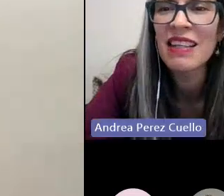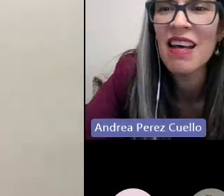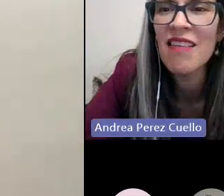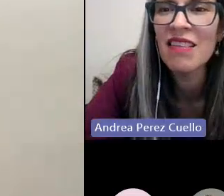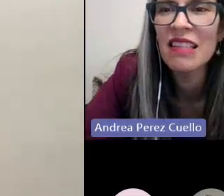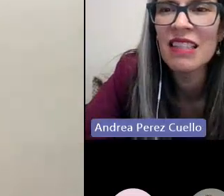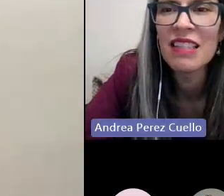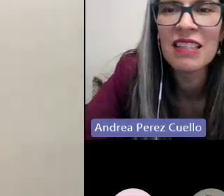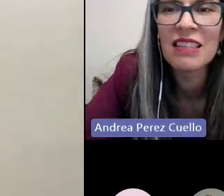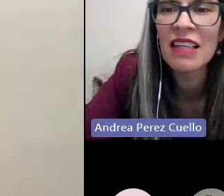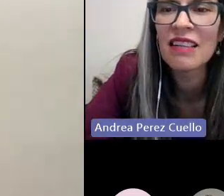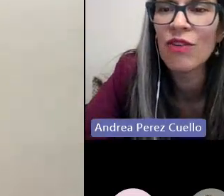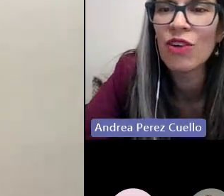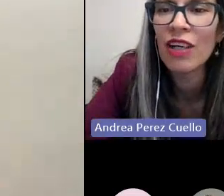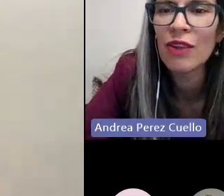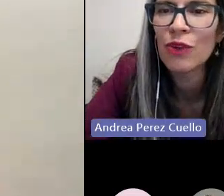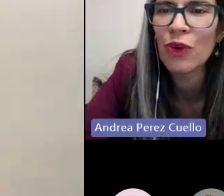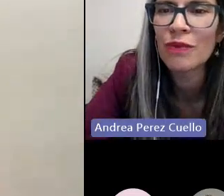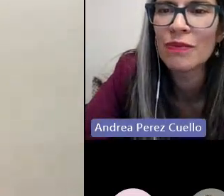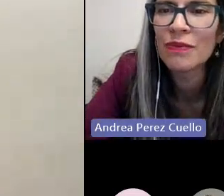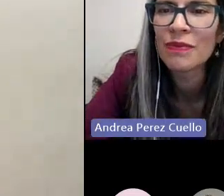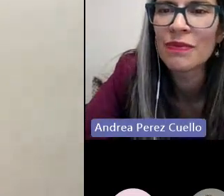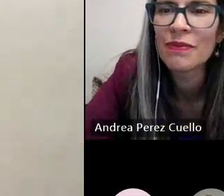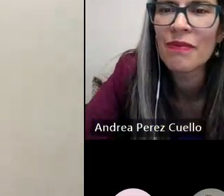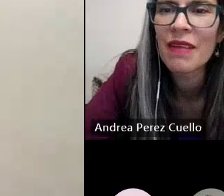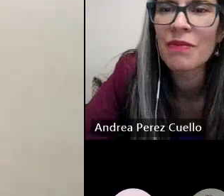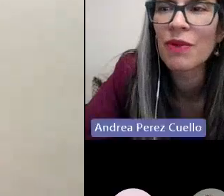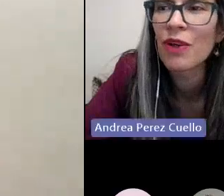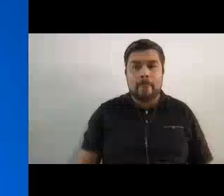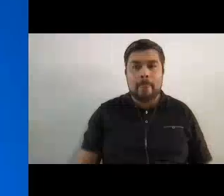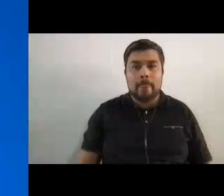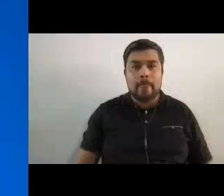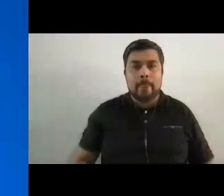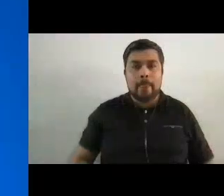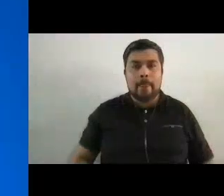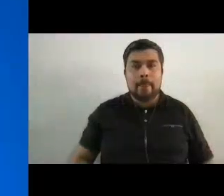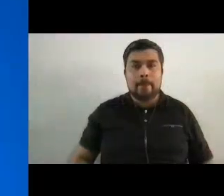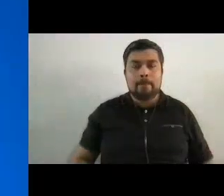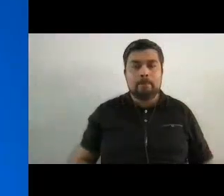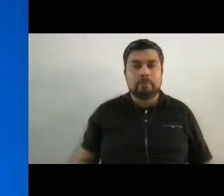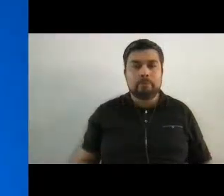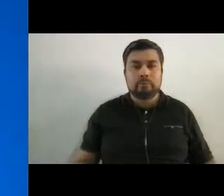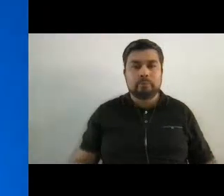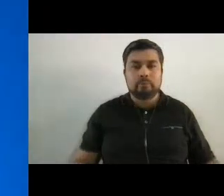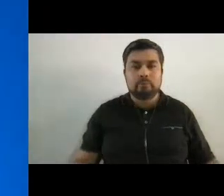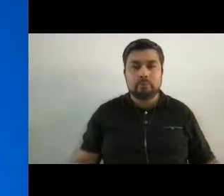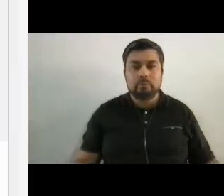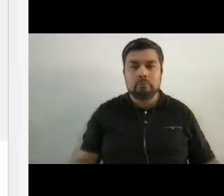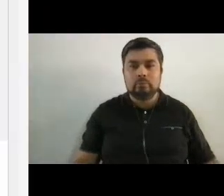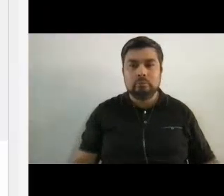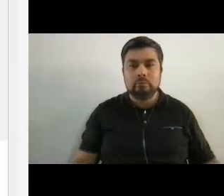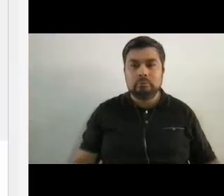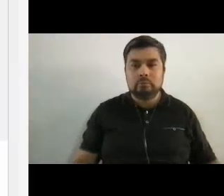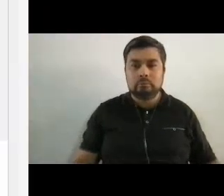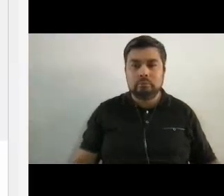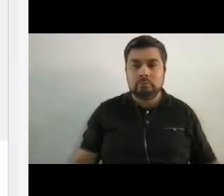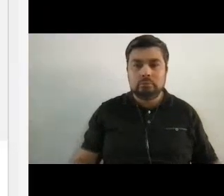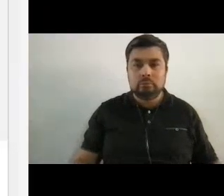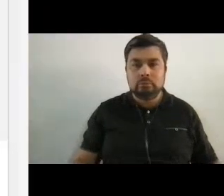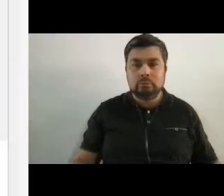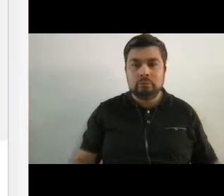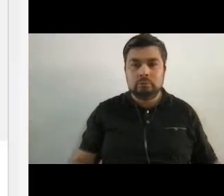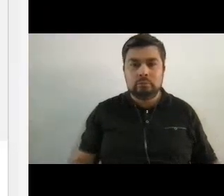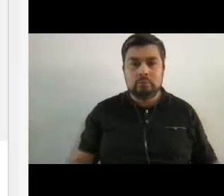mientras se la mandaba, se activó esto. Por Dios. Ya. Están viendo, ¿cierto?